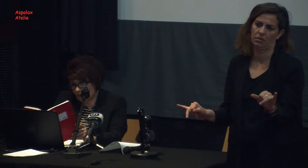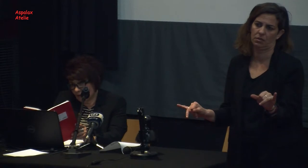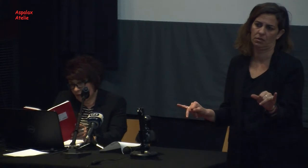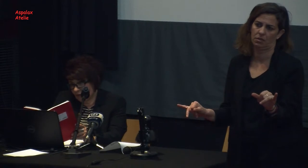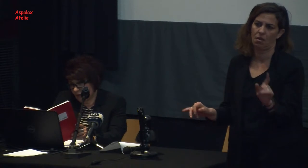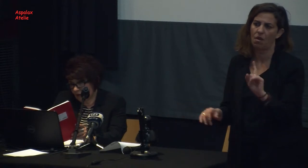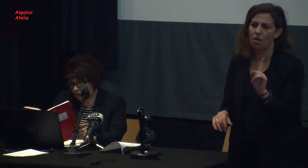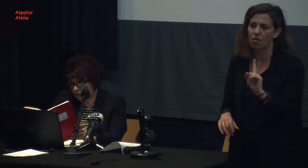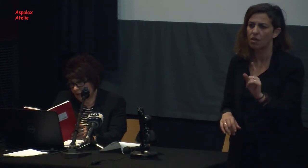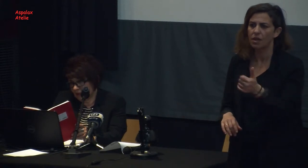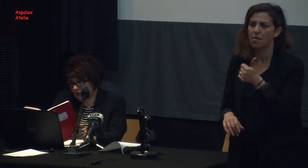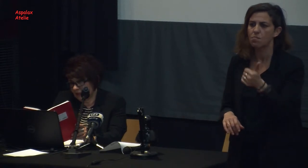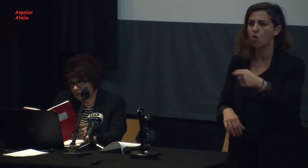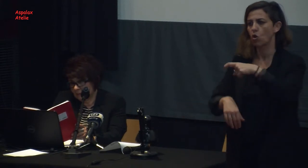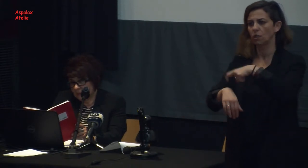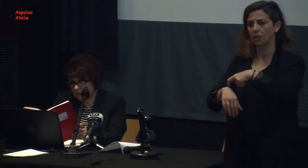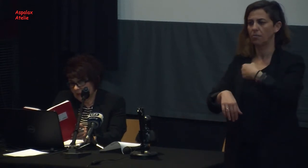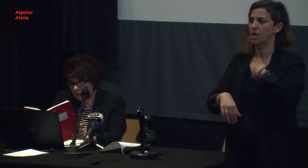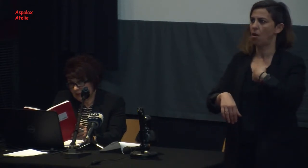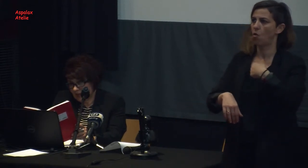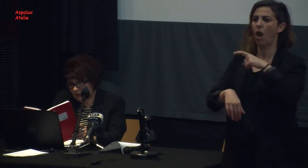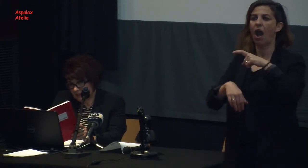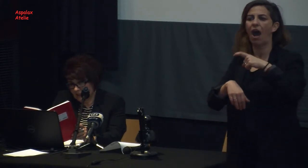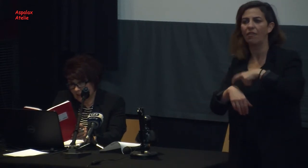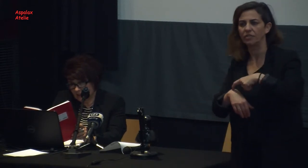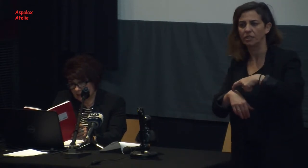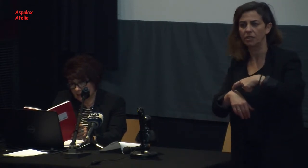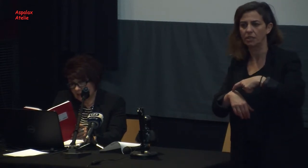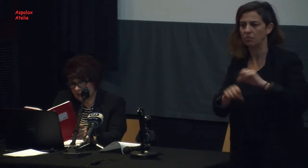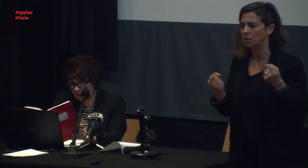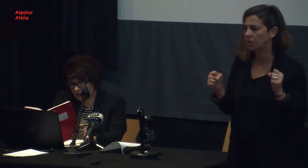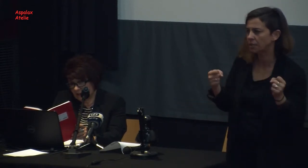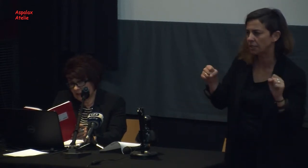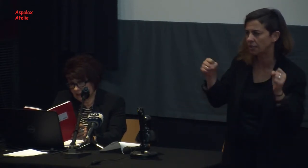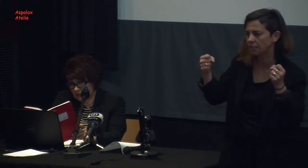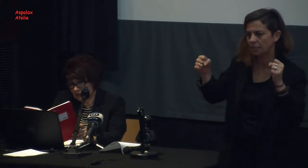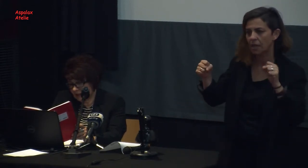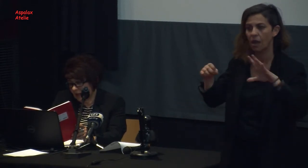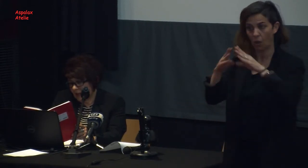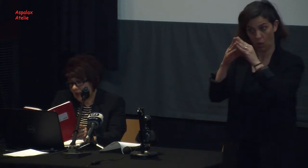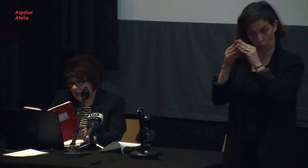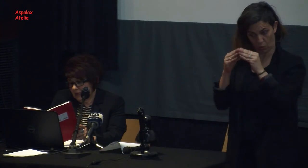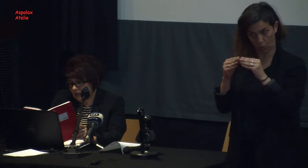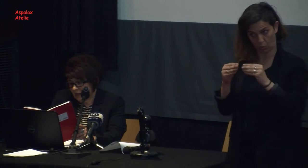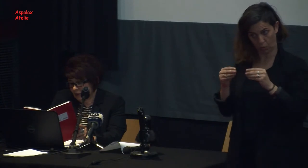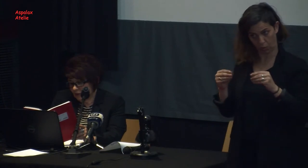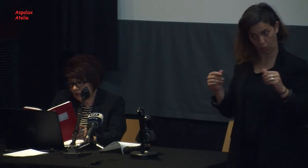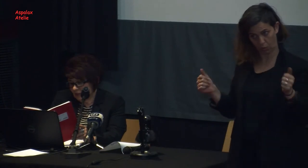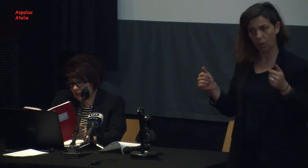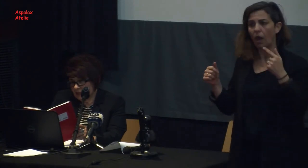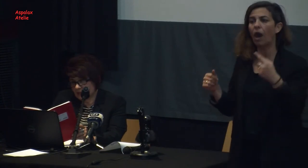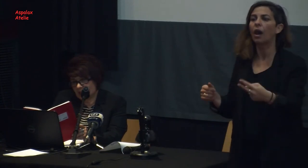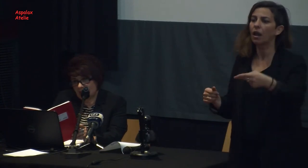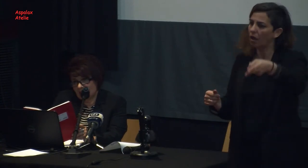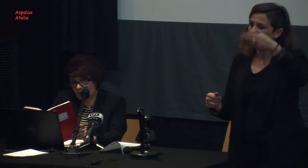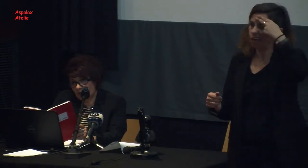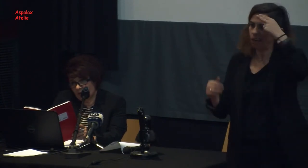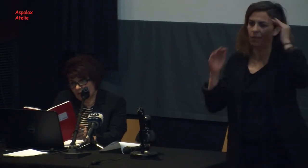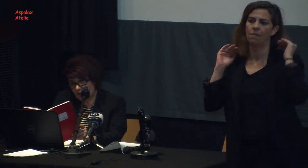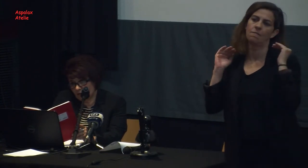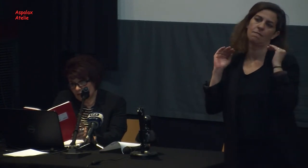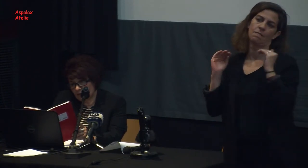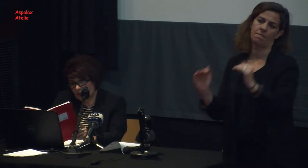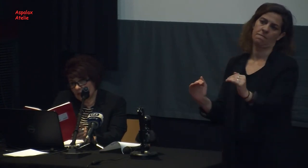που το άτομο περνάει την κρίση, τη στιγμή της κρίσης. Είναι διαχρονικές και